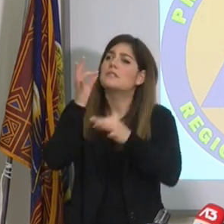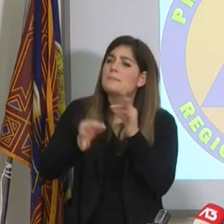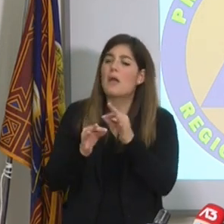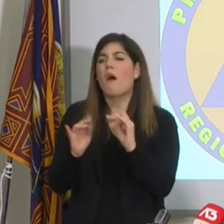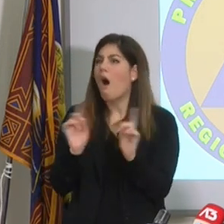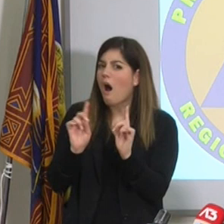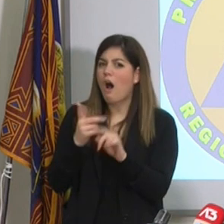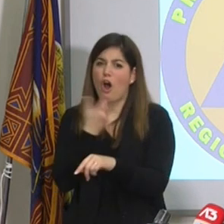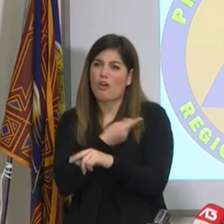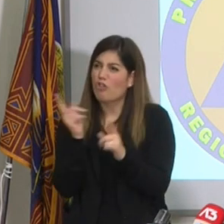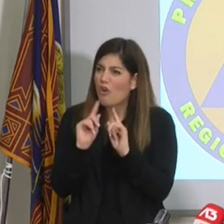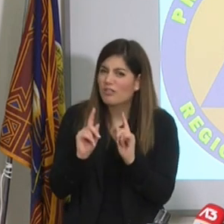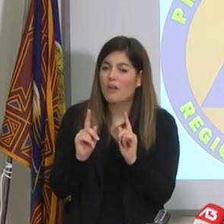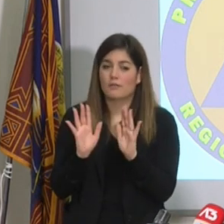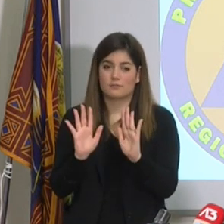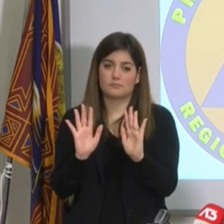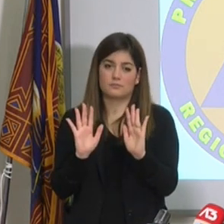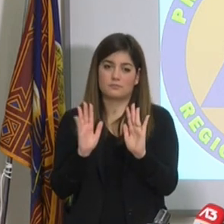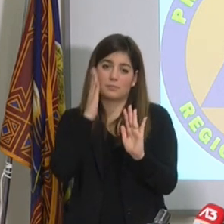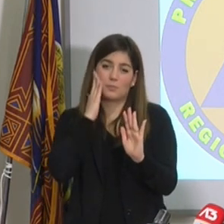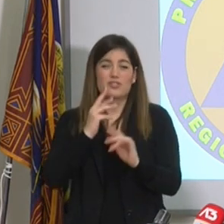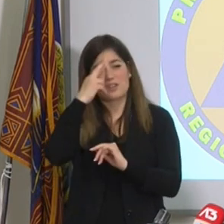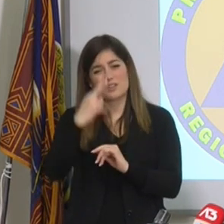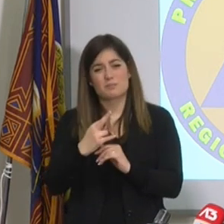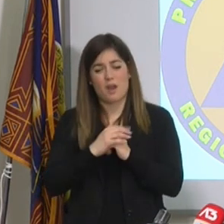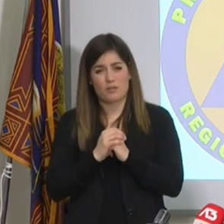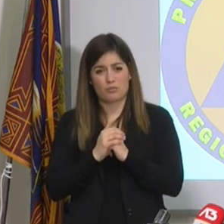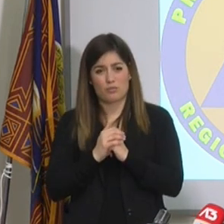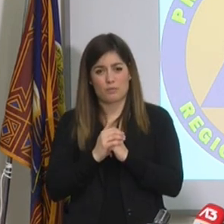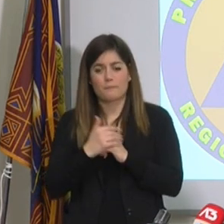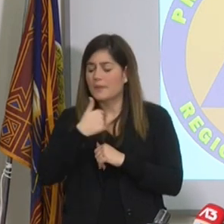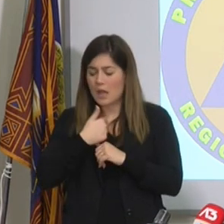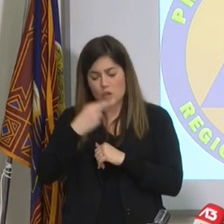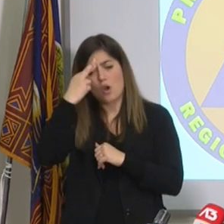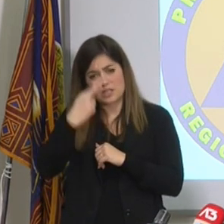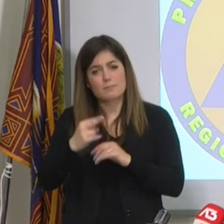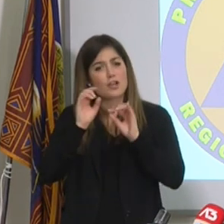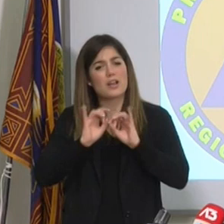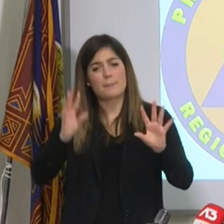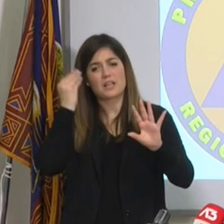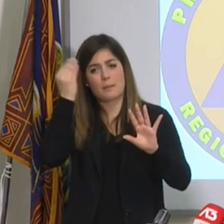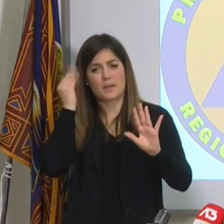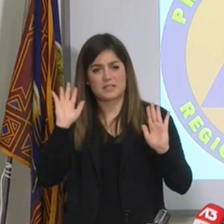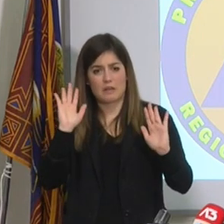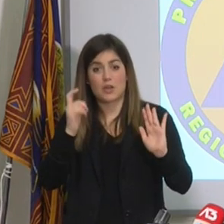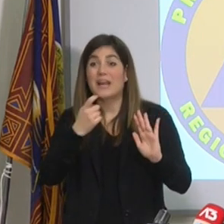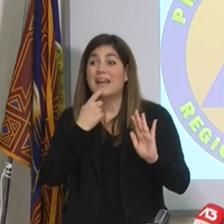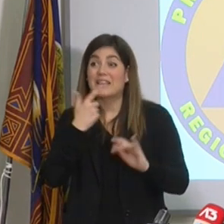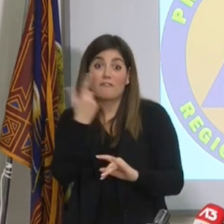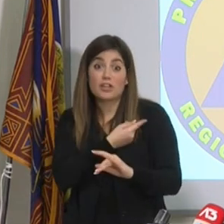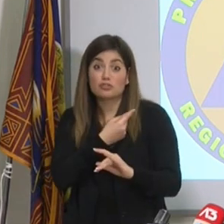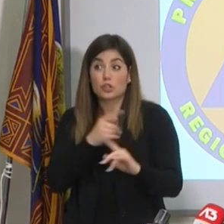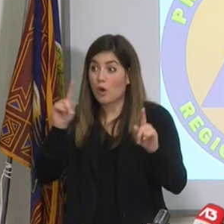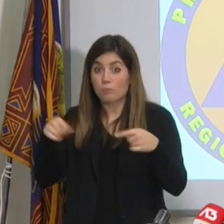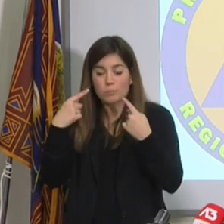farselo. Allora, il tema è questo. E io rispetto veramente la libertà di pensiero di ognuno. Anche di chi è contro i vaccini. Io ho